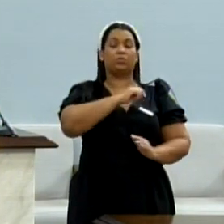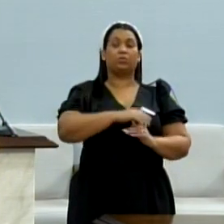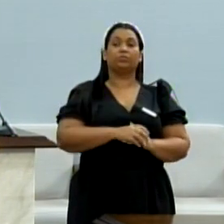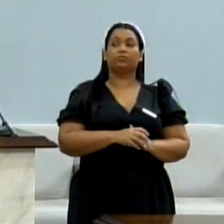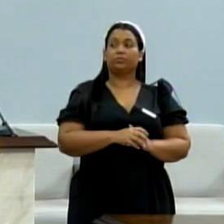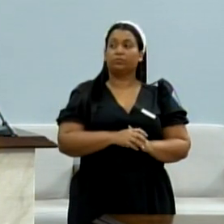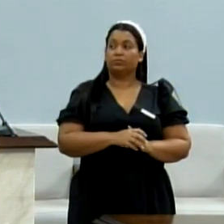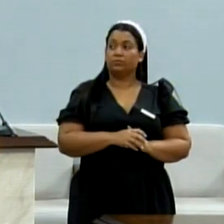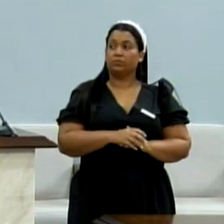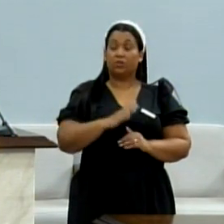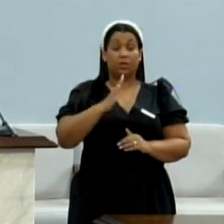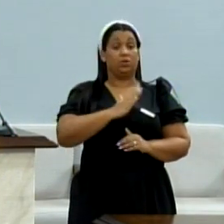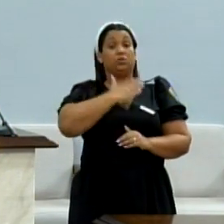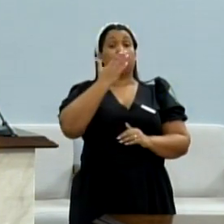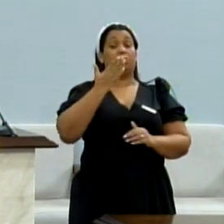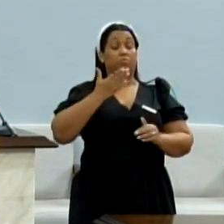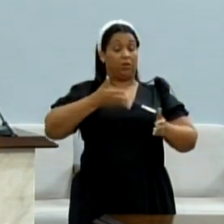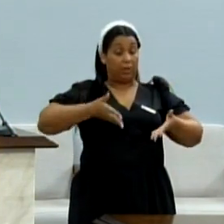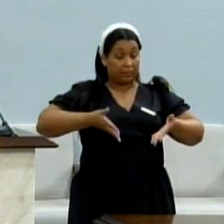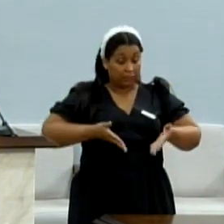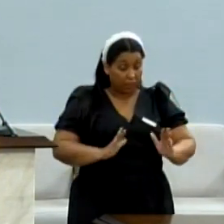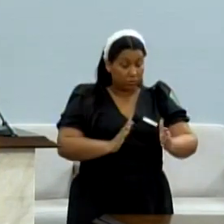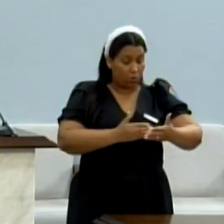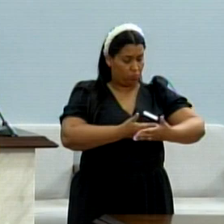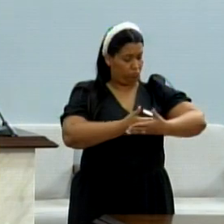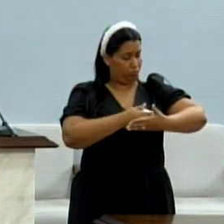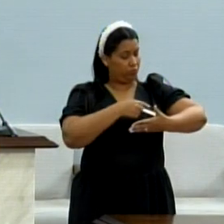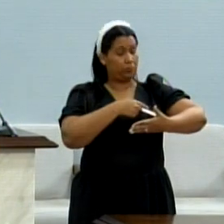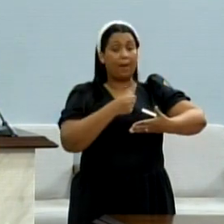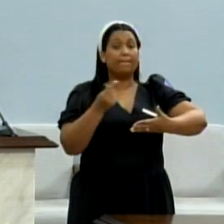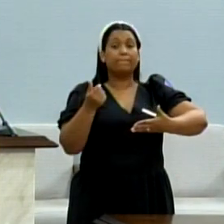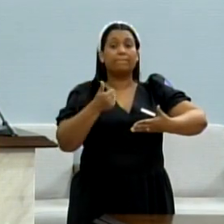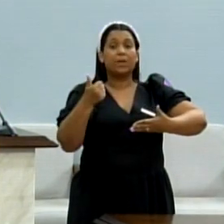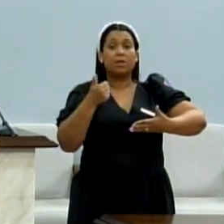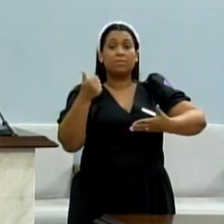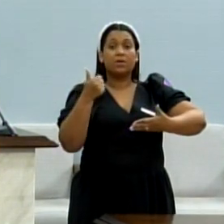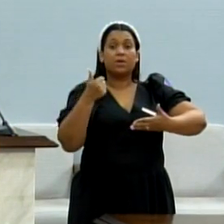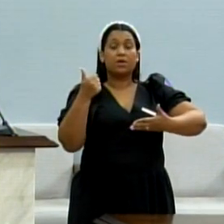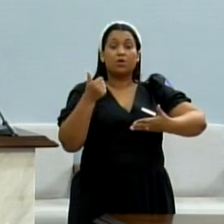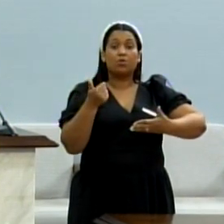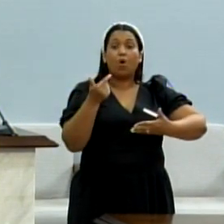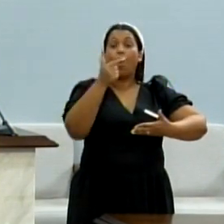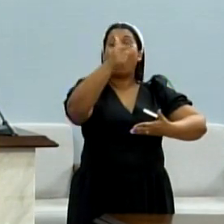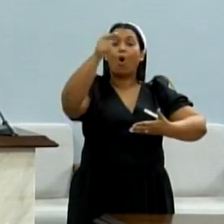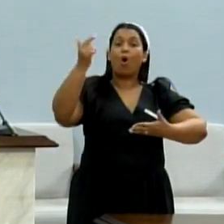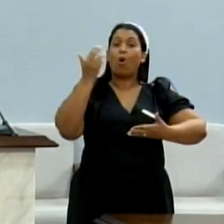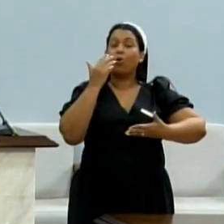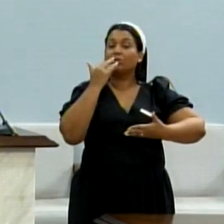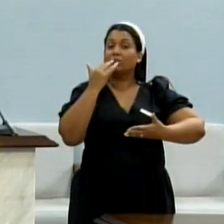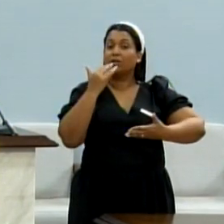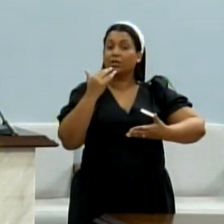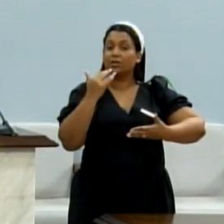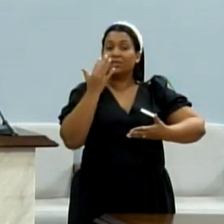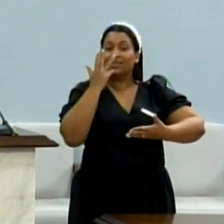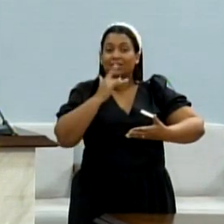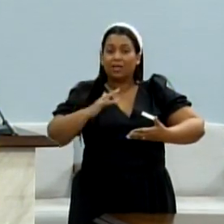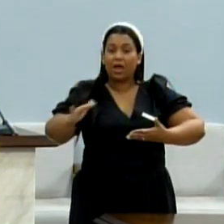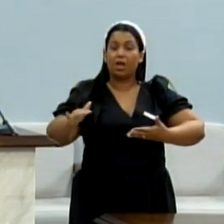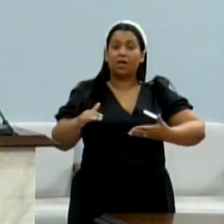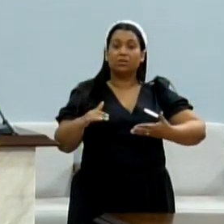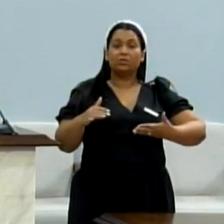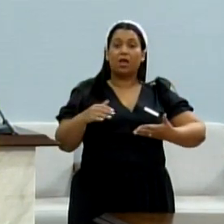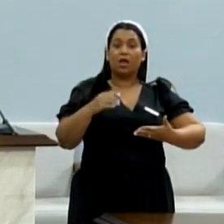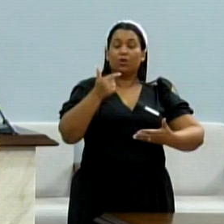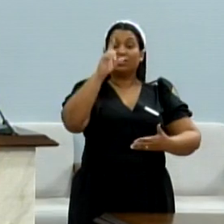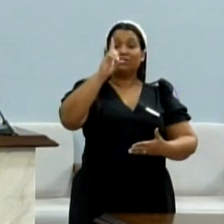o grande surpresa foi quando ele nasceu, por duas coisas. Primeiro, diferente das outras crianças, o meu filho não teve